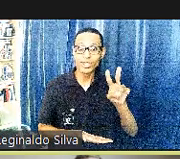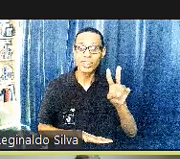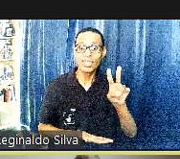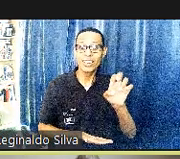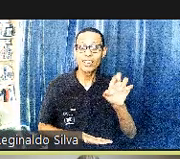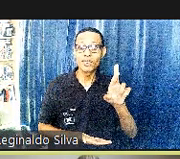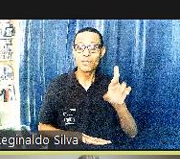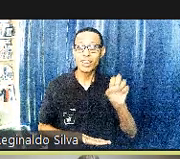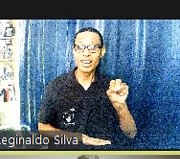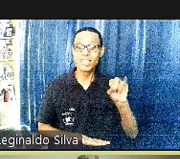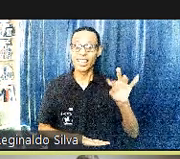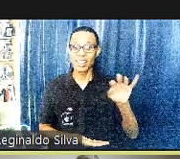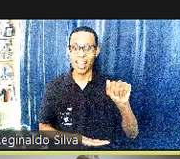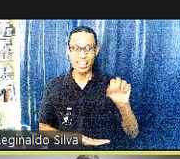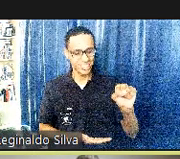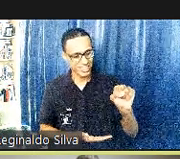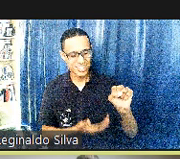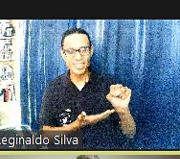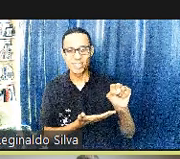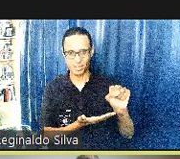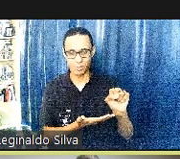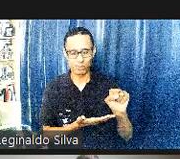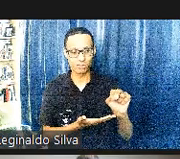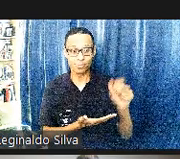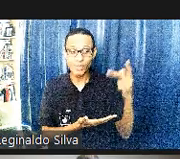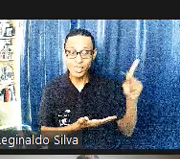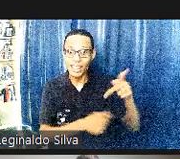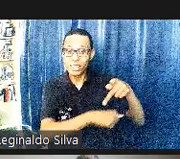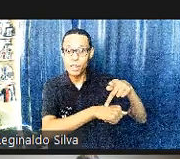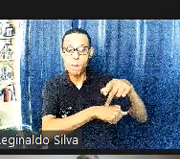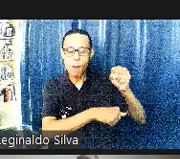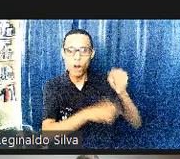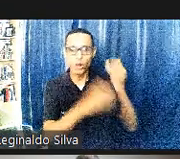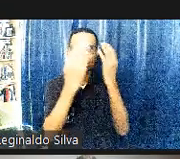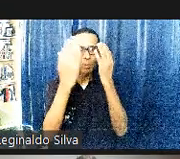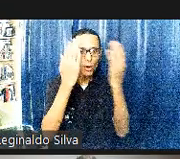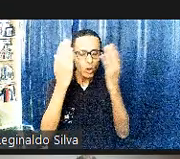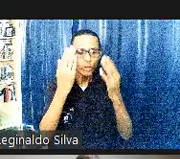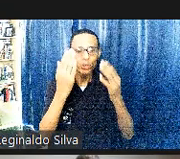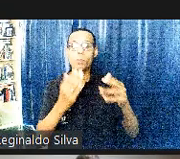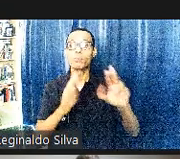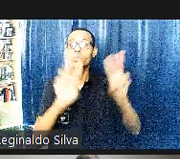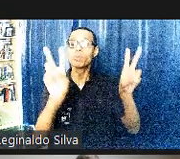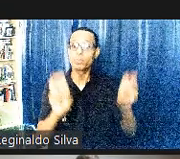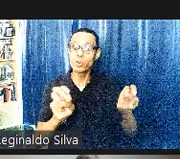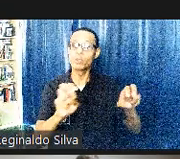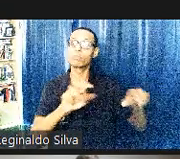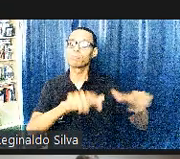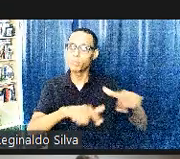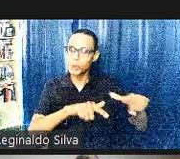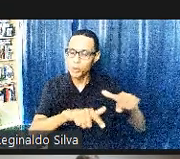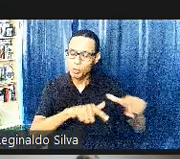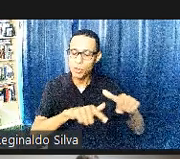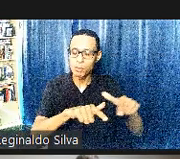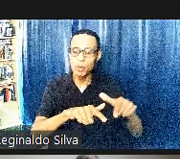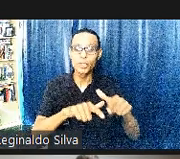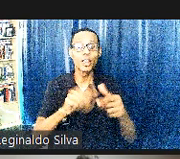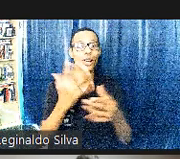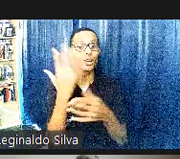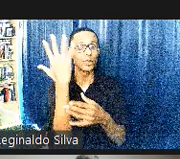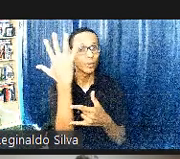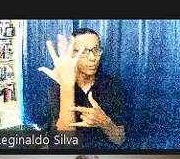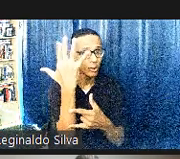Universitas. Universitas. Especialização em Psicologia do Trabalho pela UFMG, pós-graduação